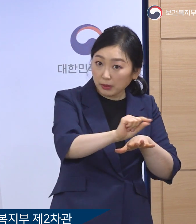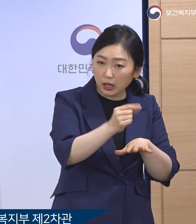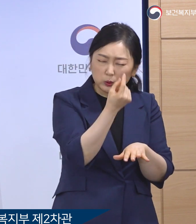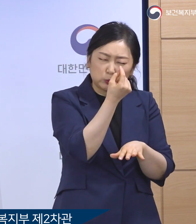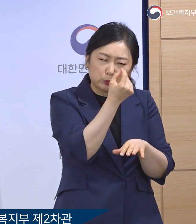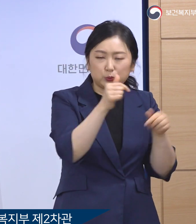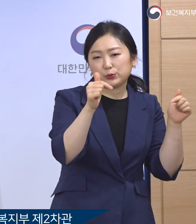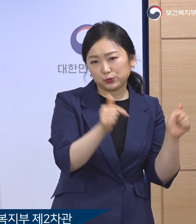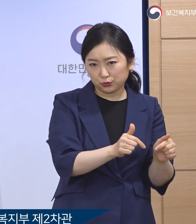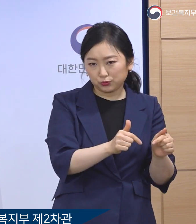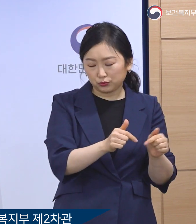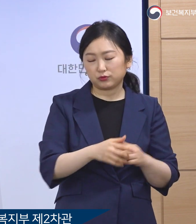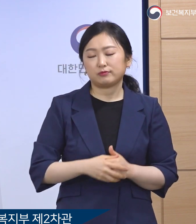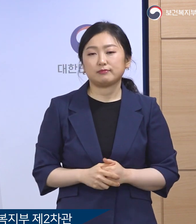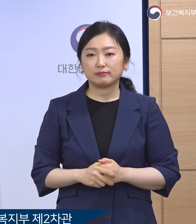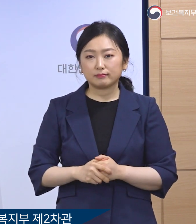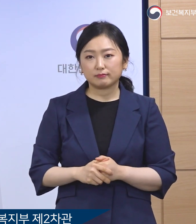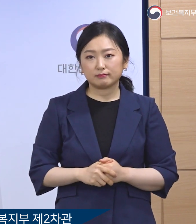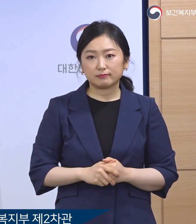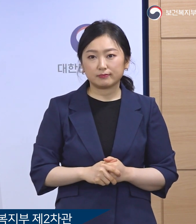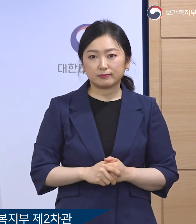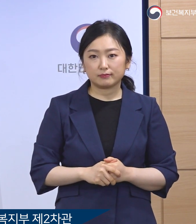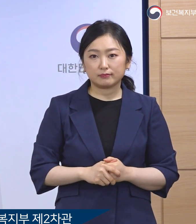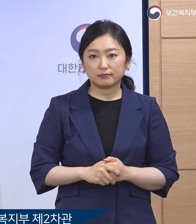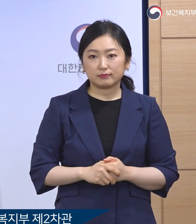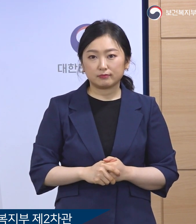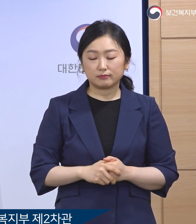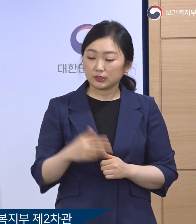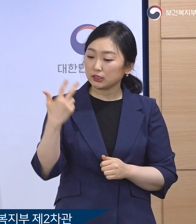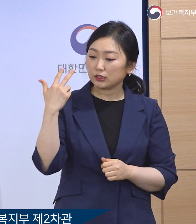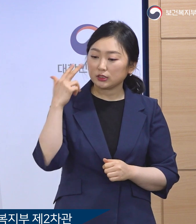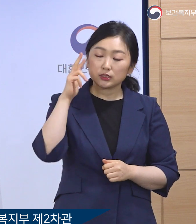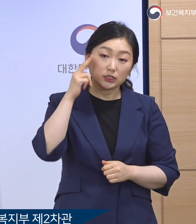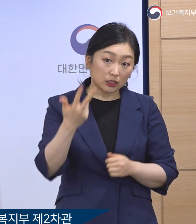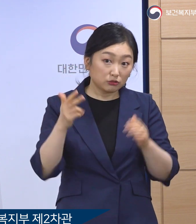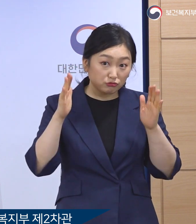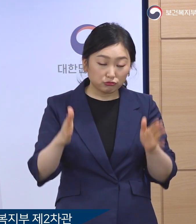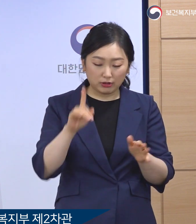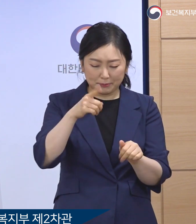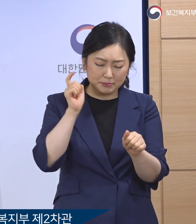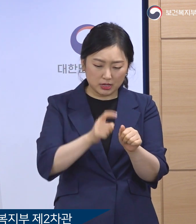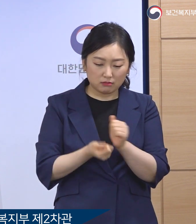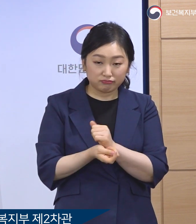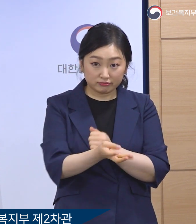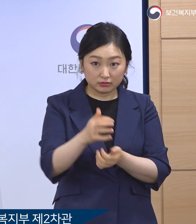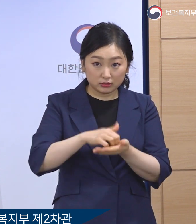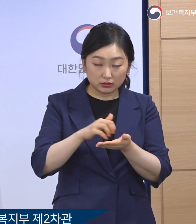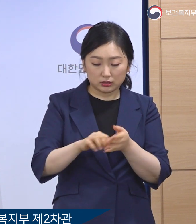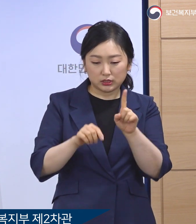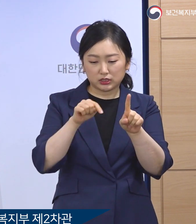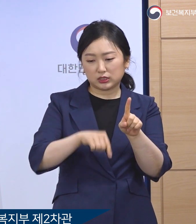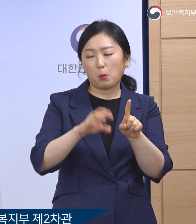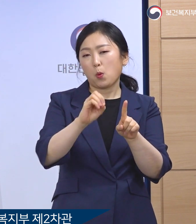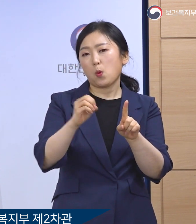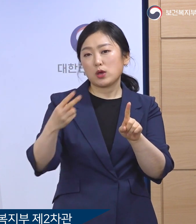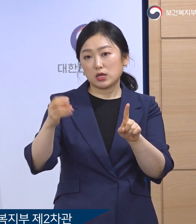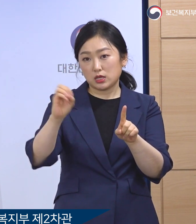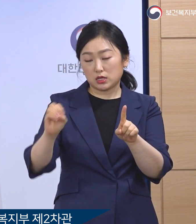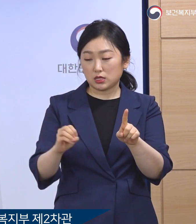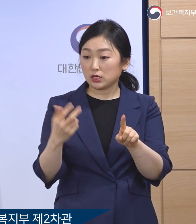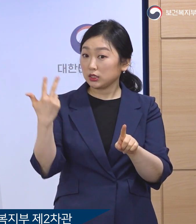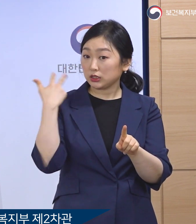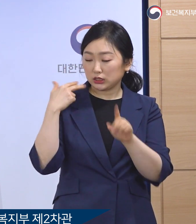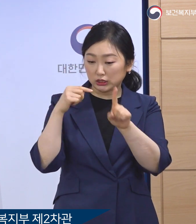비수도권이 약간 감소하였습니다. 지난주 감염 재생산 지수는 1.02로 그